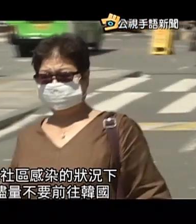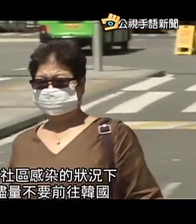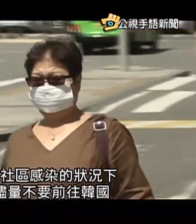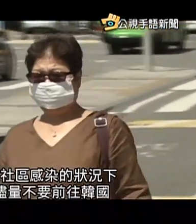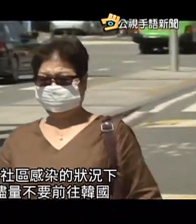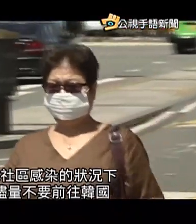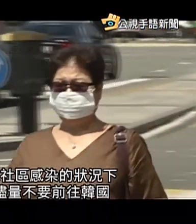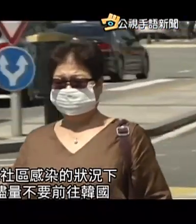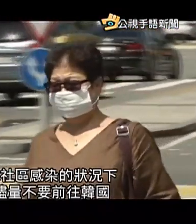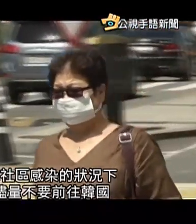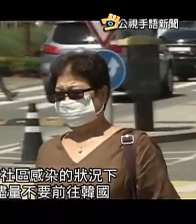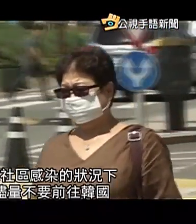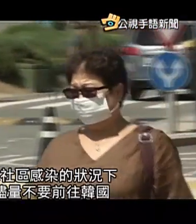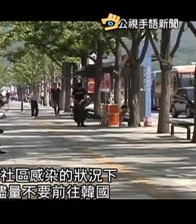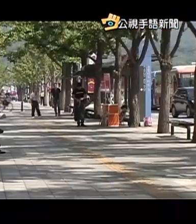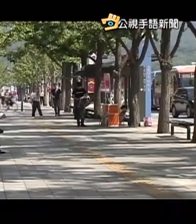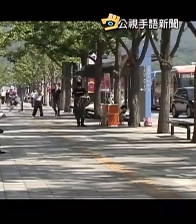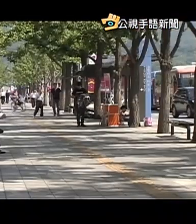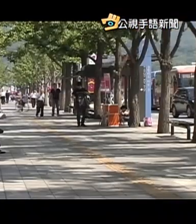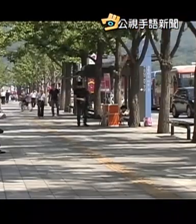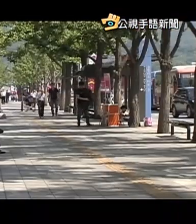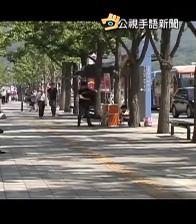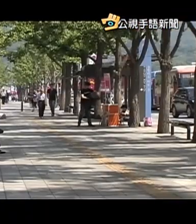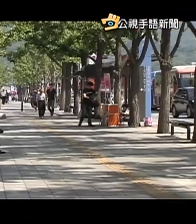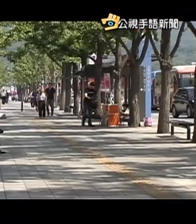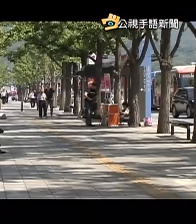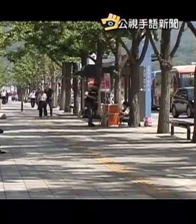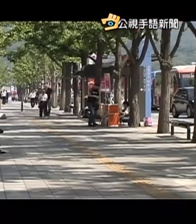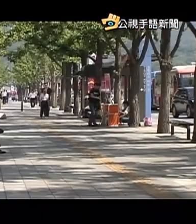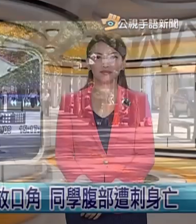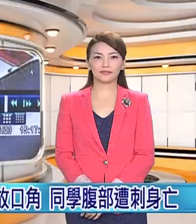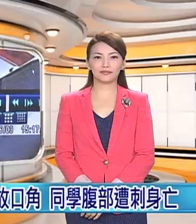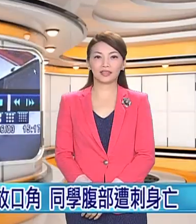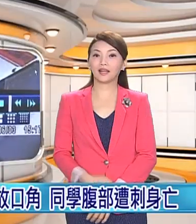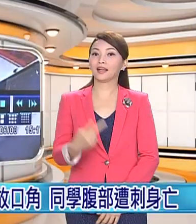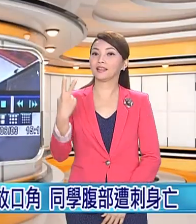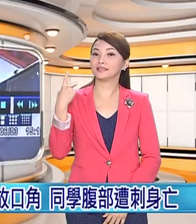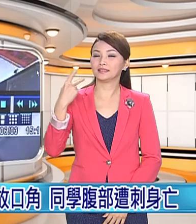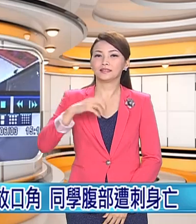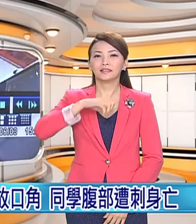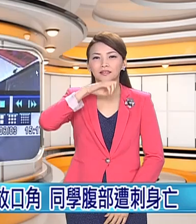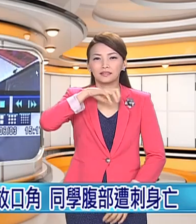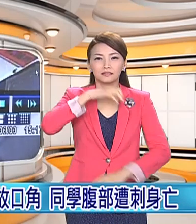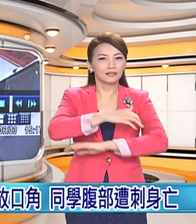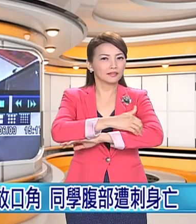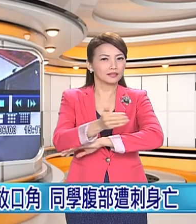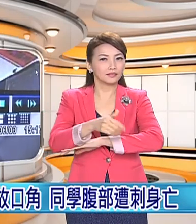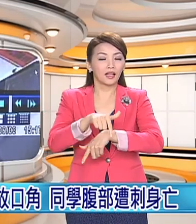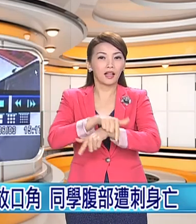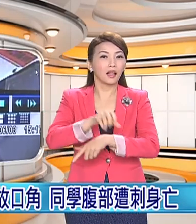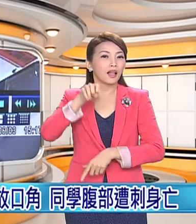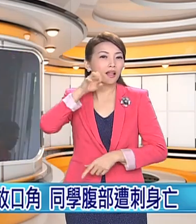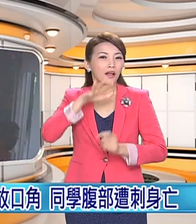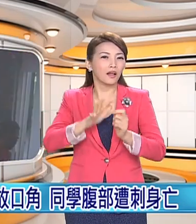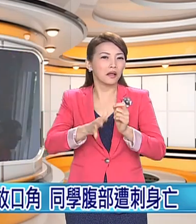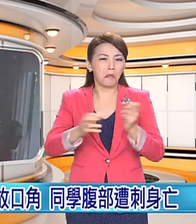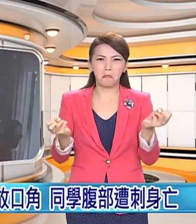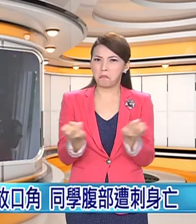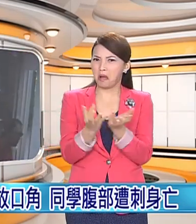要前往韩国。记者台北综合报道。 屏东县南荣国中3号发生学生